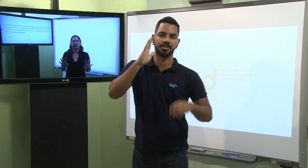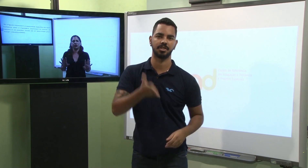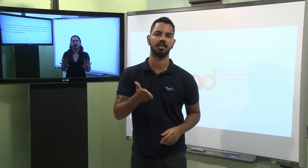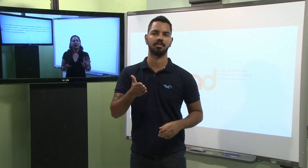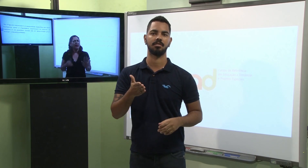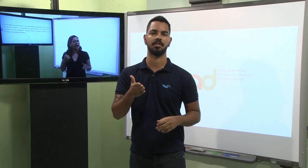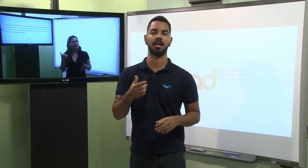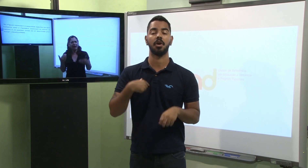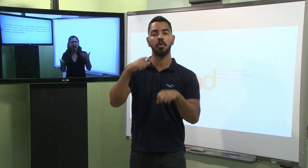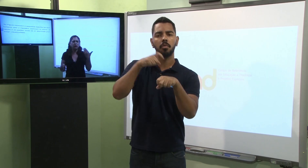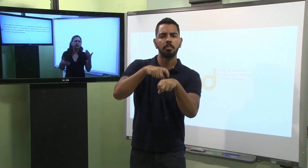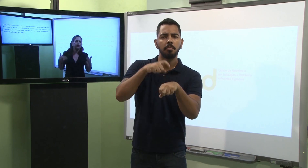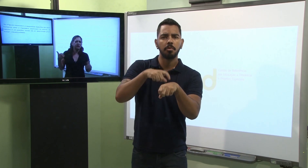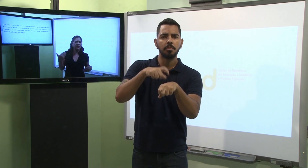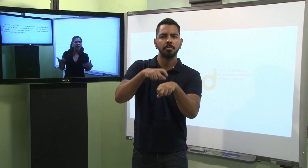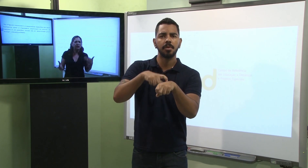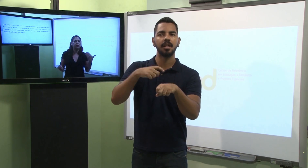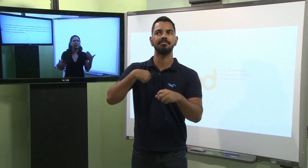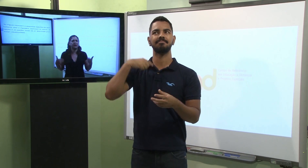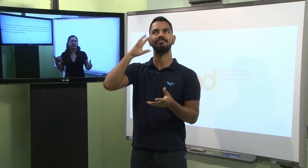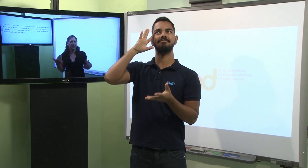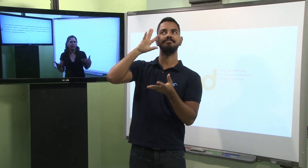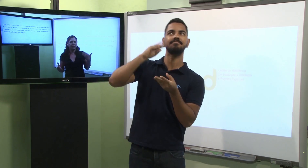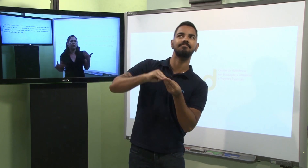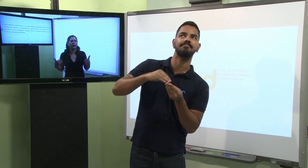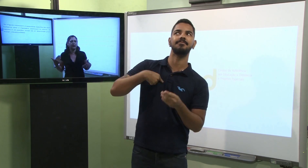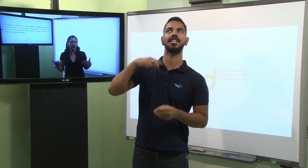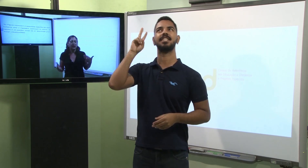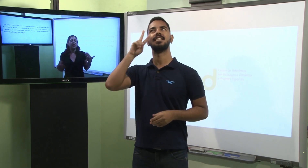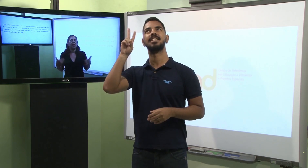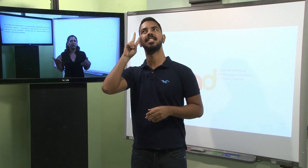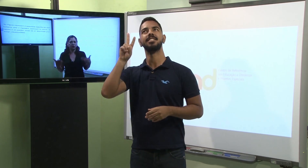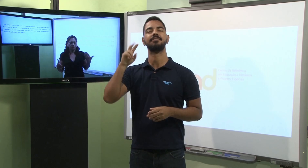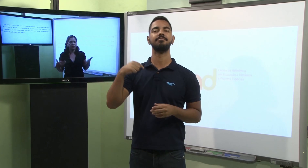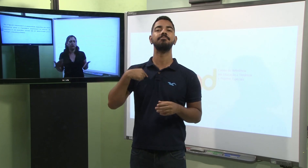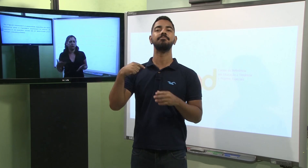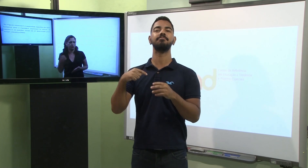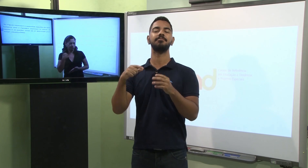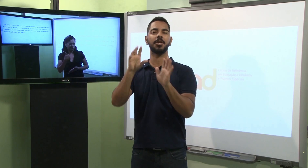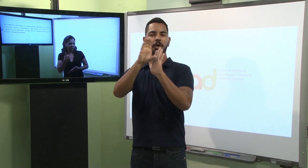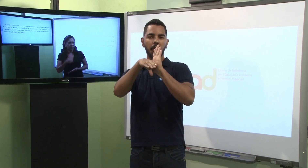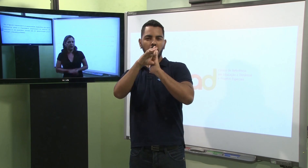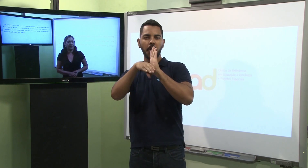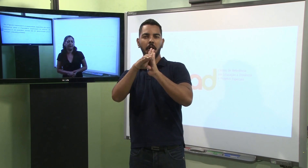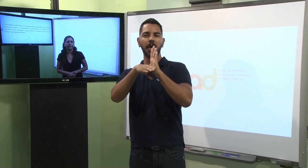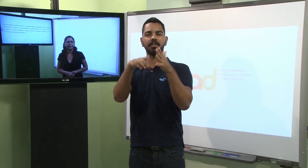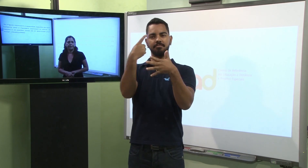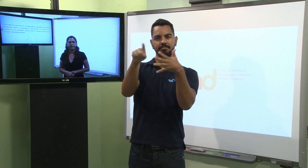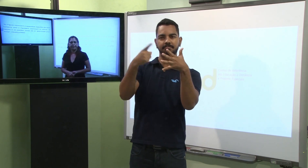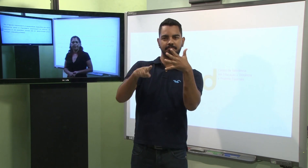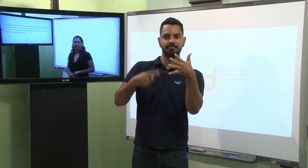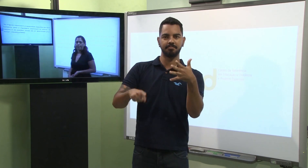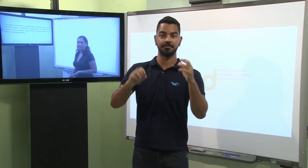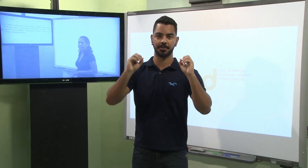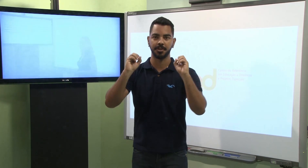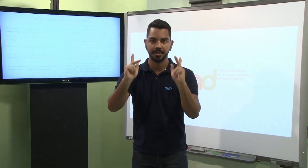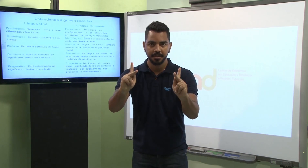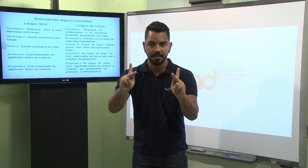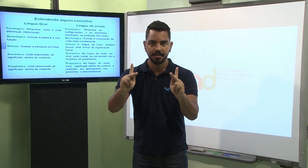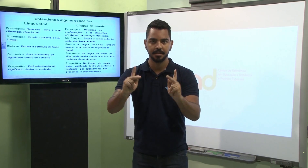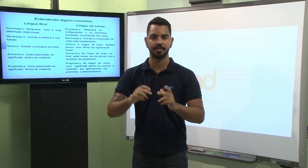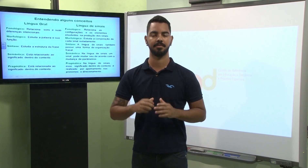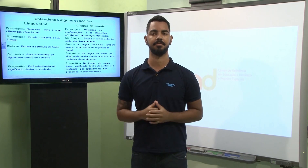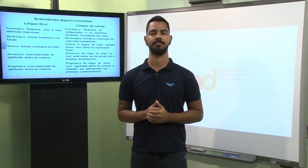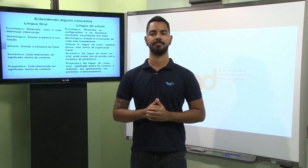ou seja, rever alguns conceitos para assim darmos sequência aos nossos estudos, ok?